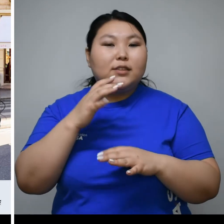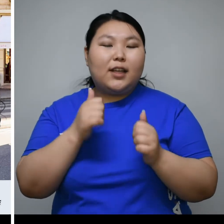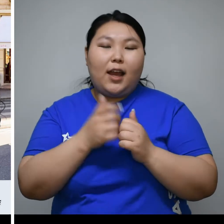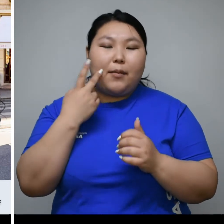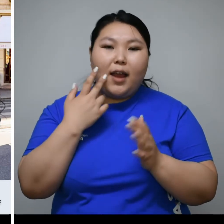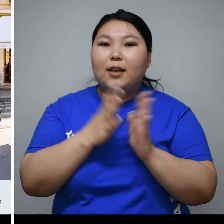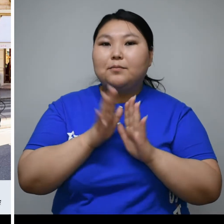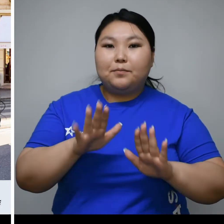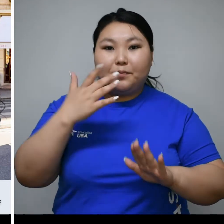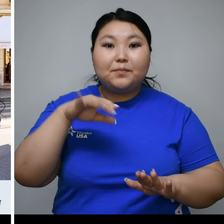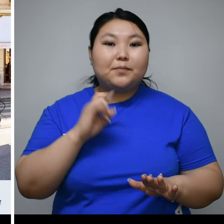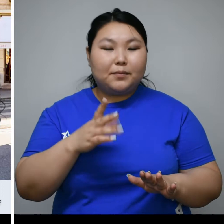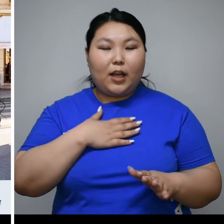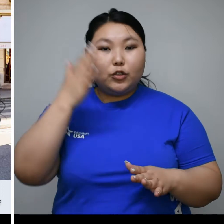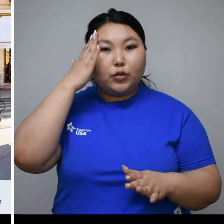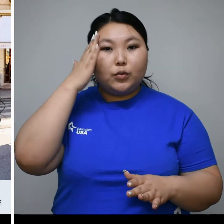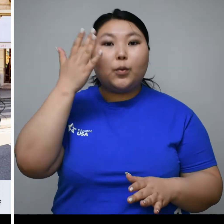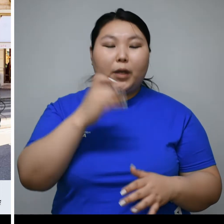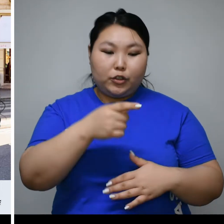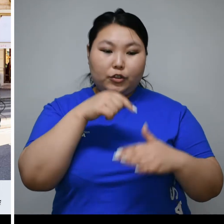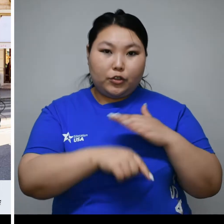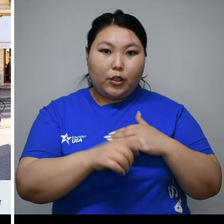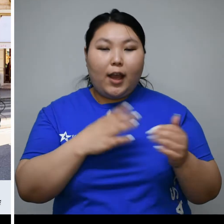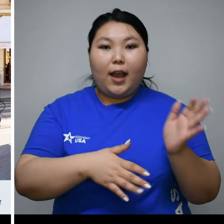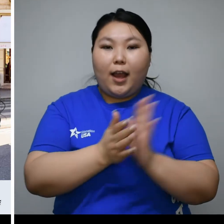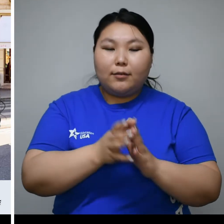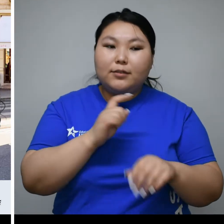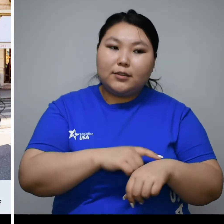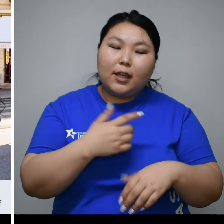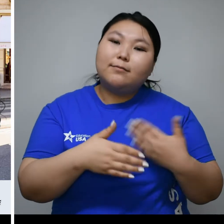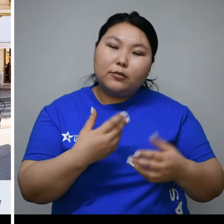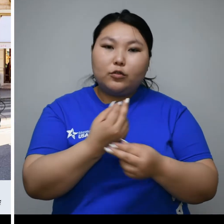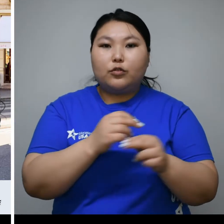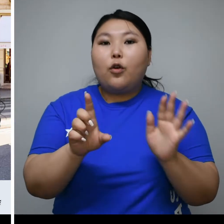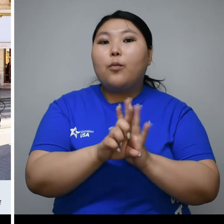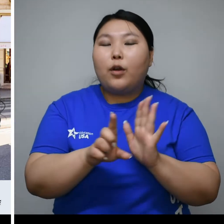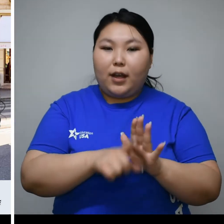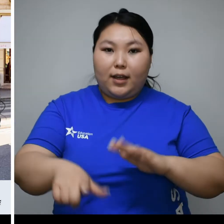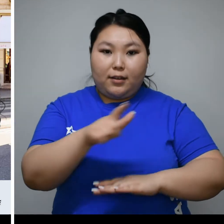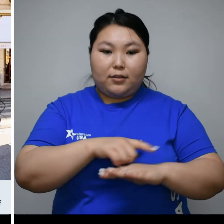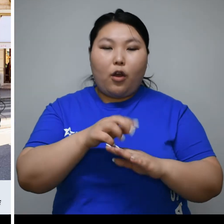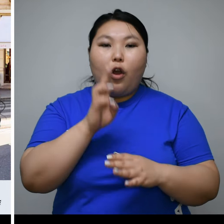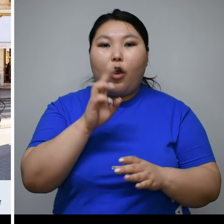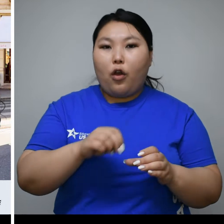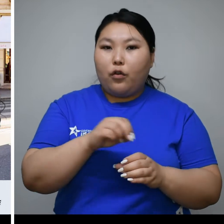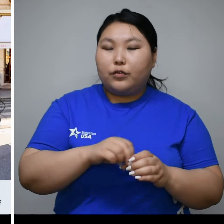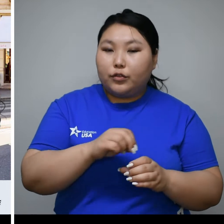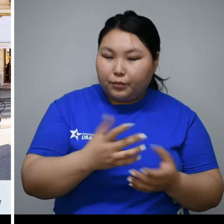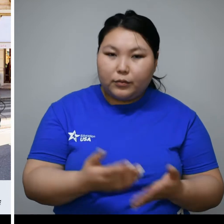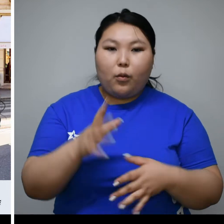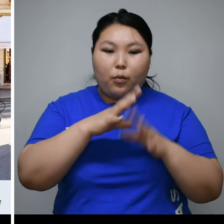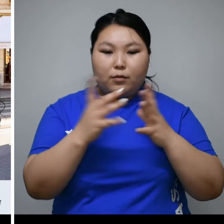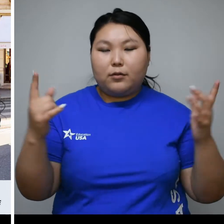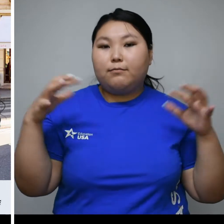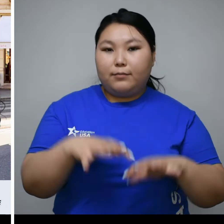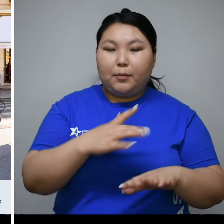найзуудтайгаа ингээд байн цагийг өнгөрүүлдэг байсан. Манай дотор арны доор хамт цагаа өнгөрүүлэх боломжтой газар ингээд кофе шоп бүх юм